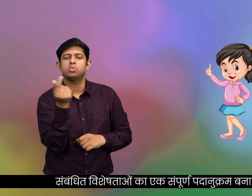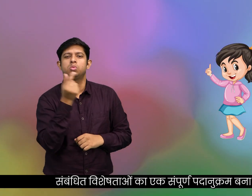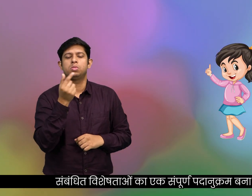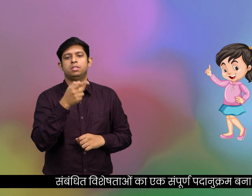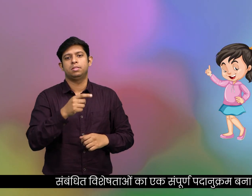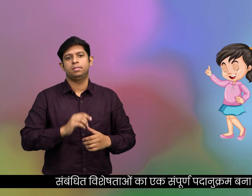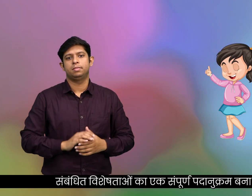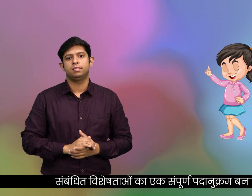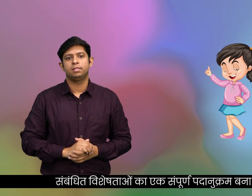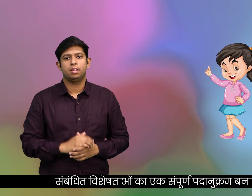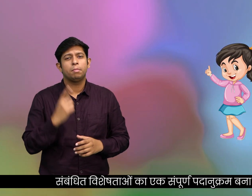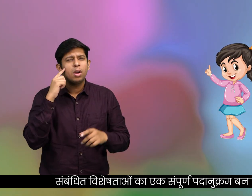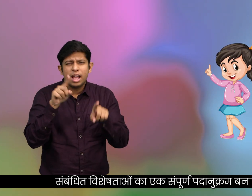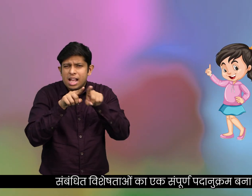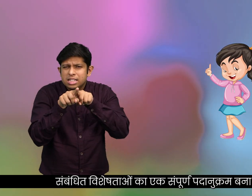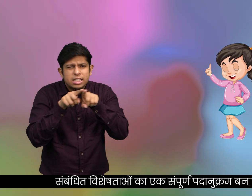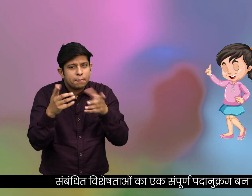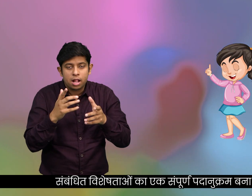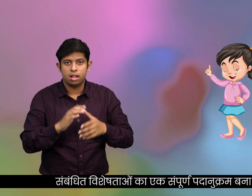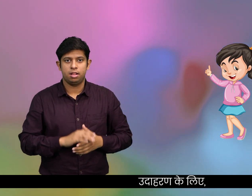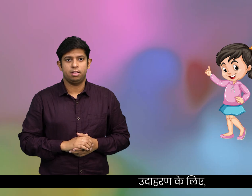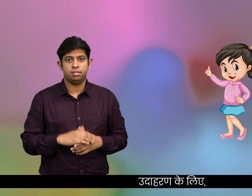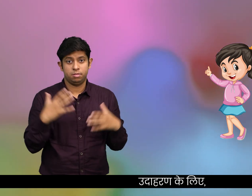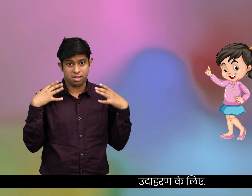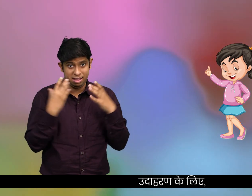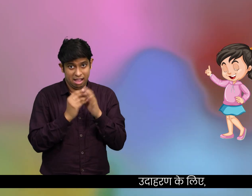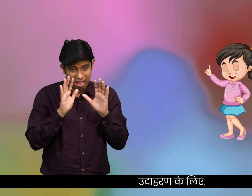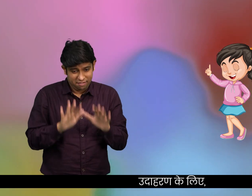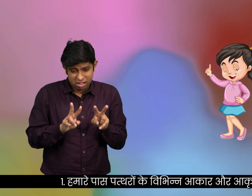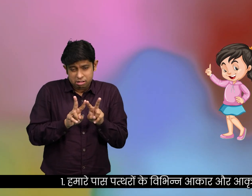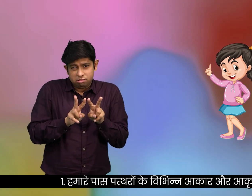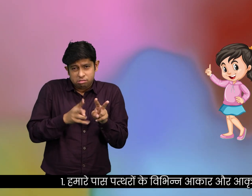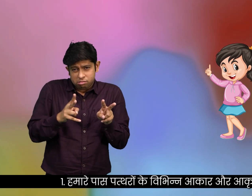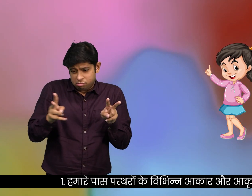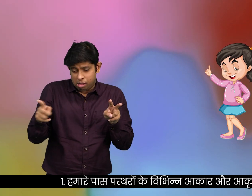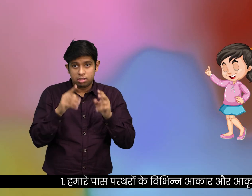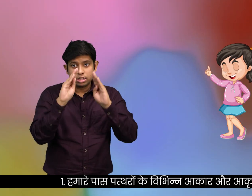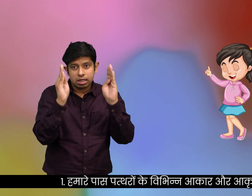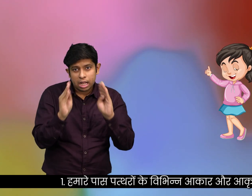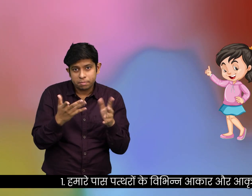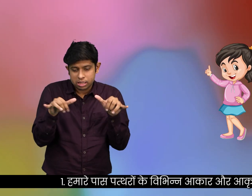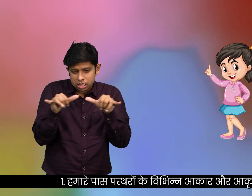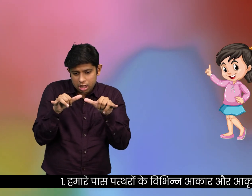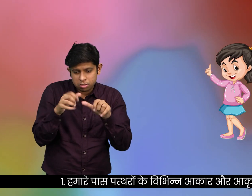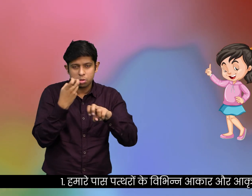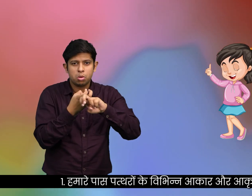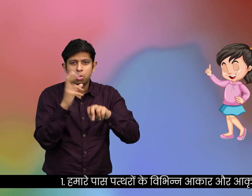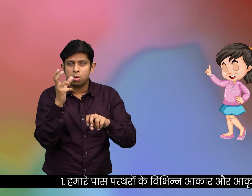संपूर्ण पदानुक्रम बना सकते हैं। उदाहरण के लिए, हमारे पास पत्थरों के विभिन्न आकार और